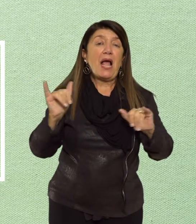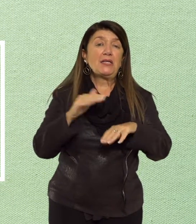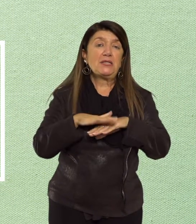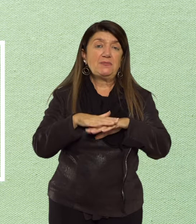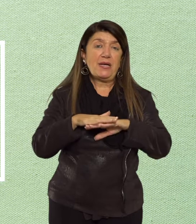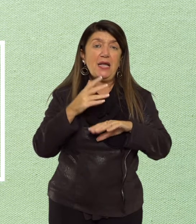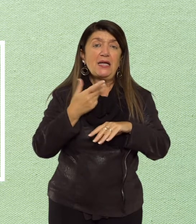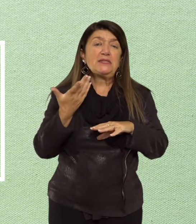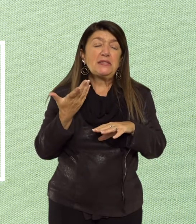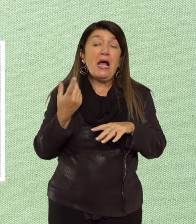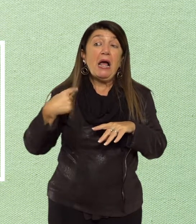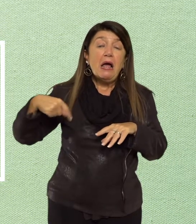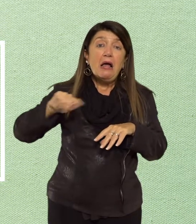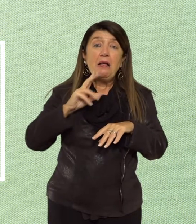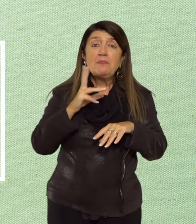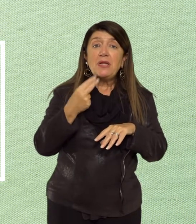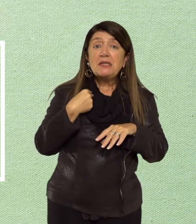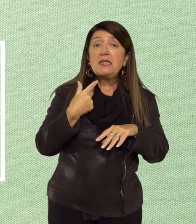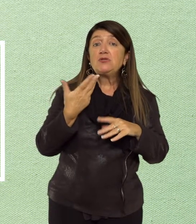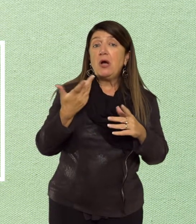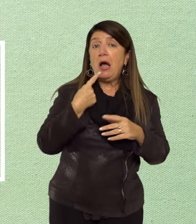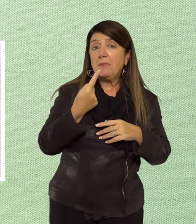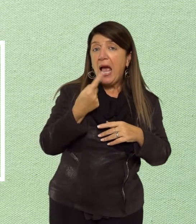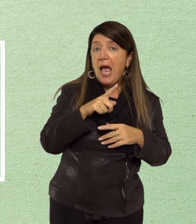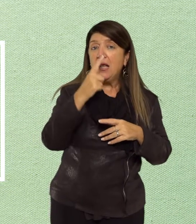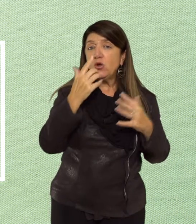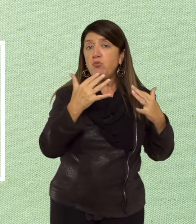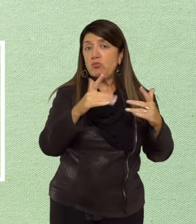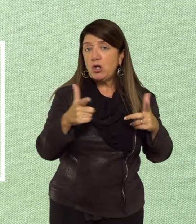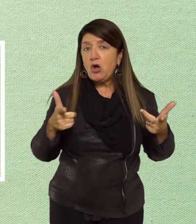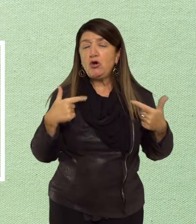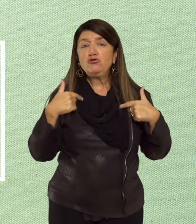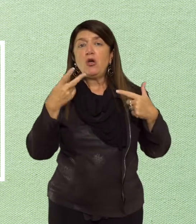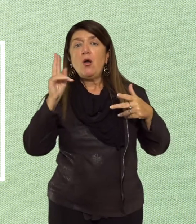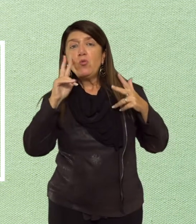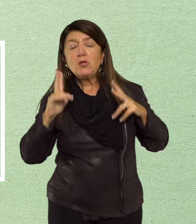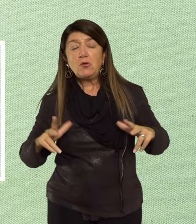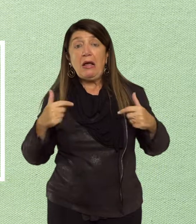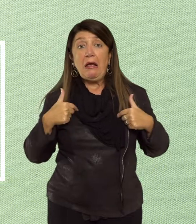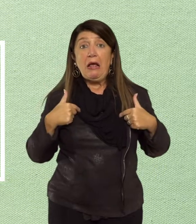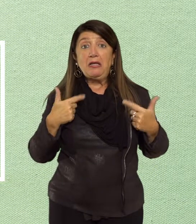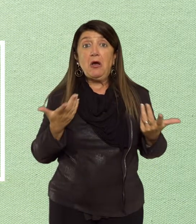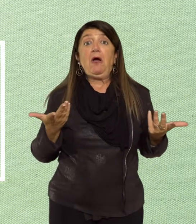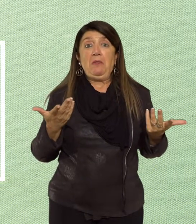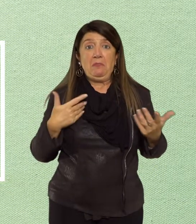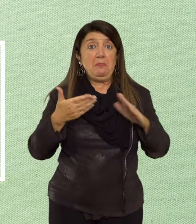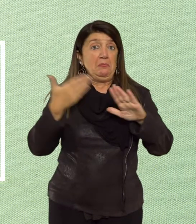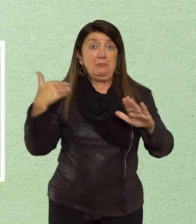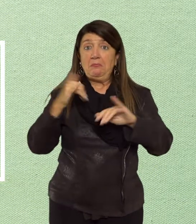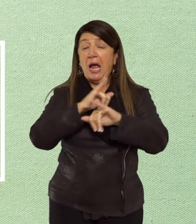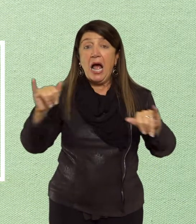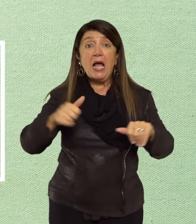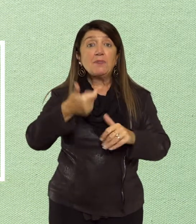magari non è tanto bello, non c'è il pubblico. Io non avevo un metro di paragone, a me sembrava già tutto bellissimo,